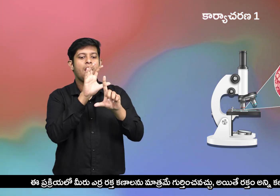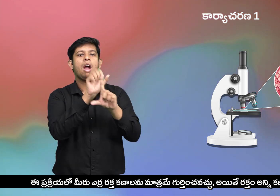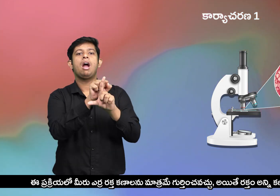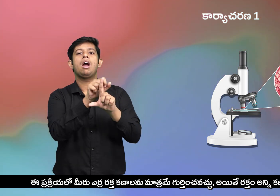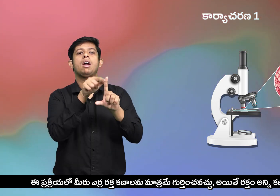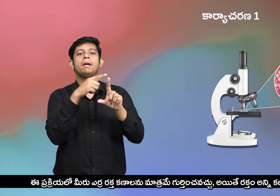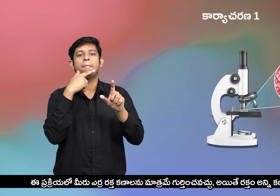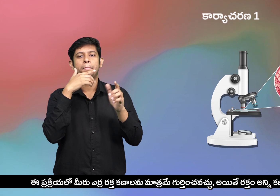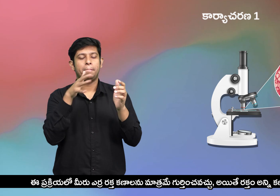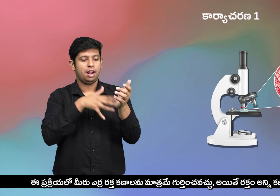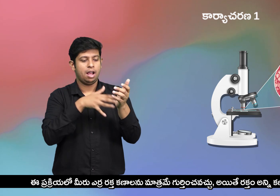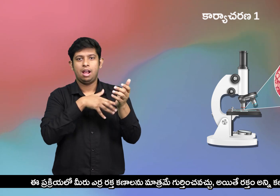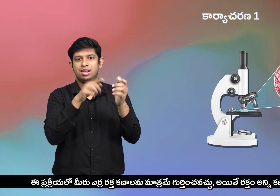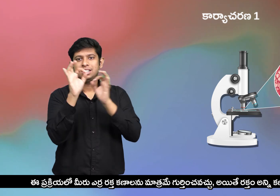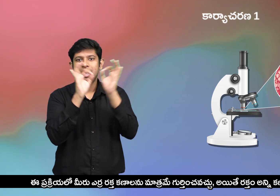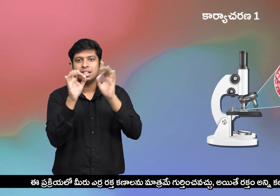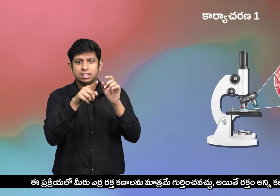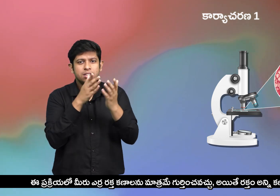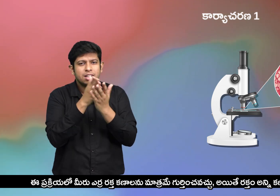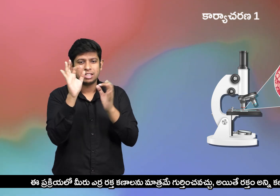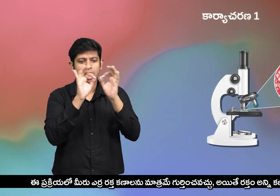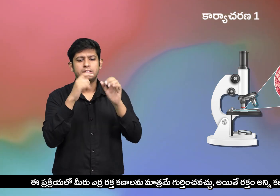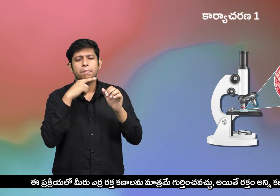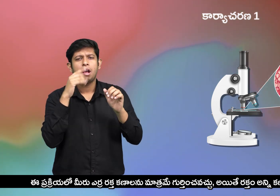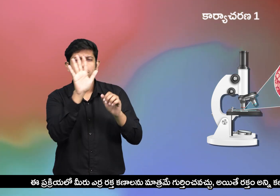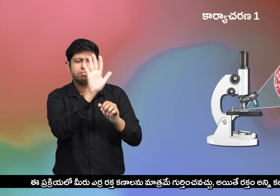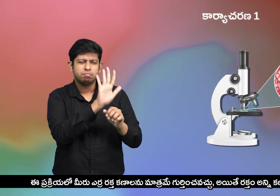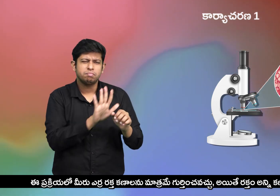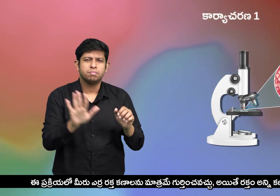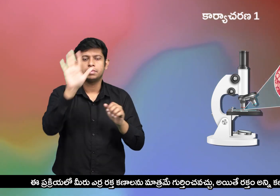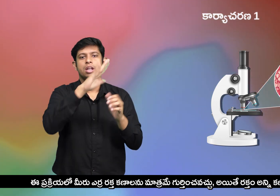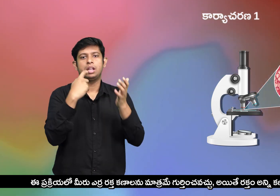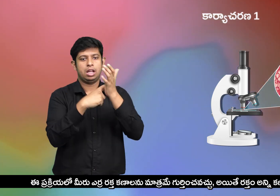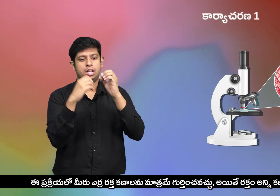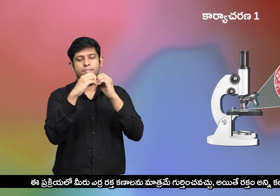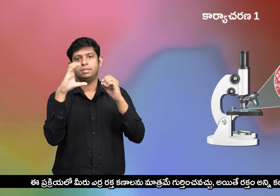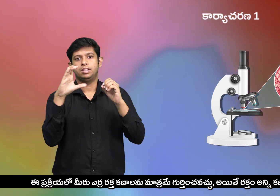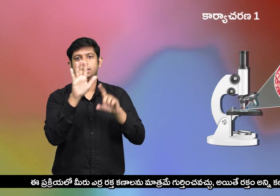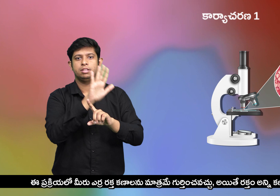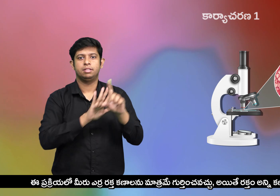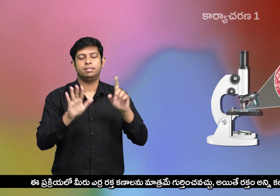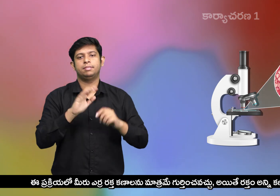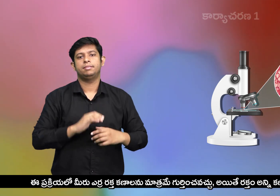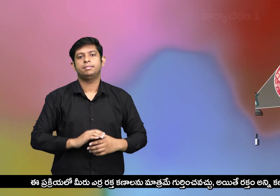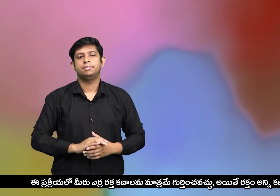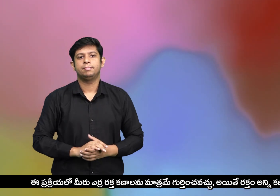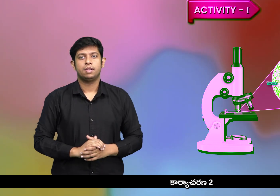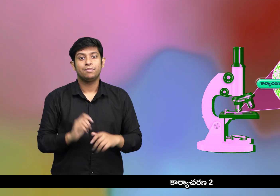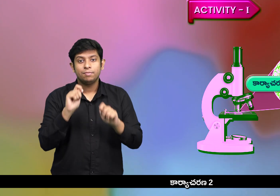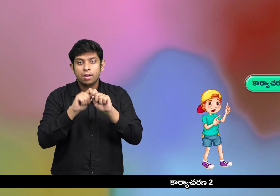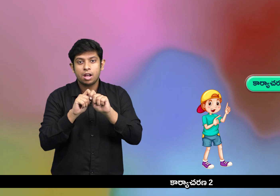మీరు ఎర్ర రక్త కణాలను మాత్రమే గుర్తించవచ్చు, అయితే రక్తం అన్ని కణాలను కలిగి